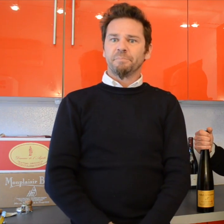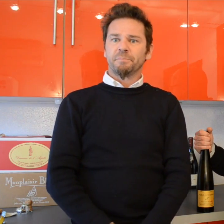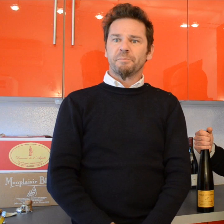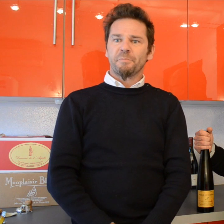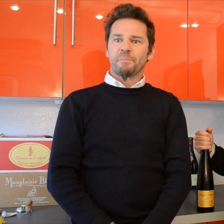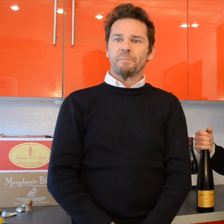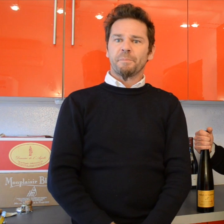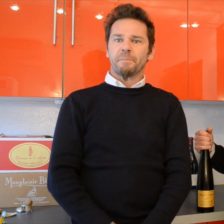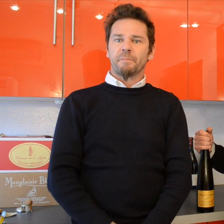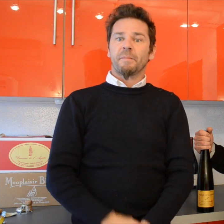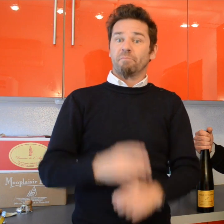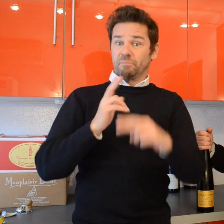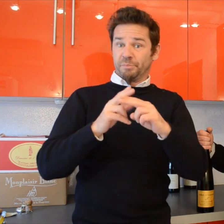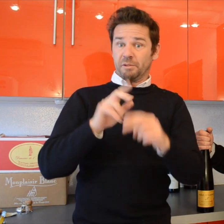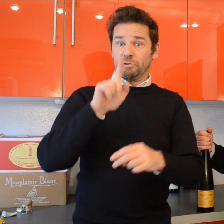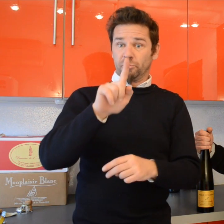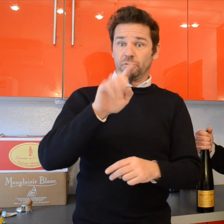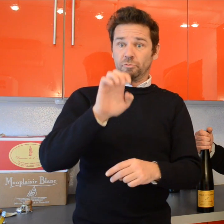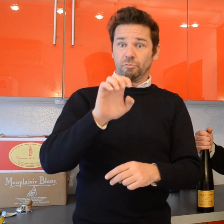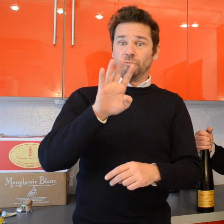Il s'agit du Gewürztraminer.